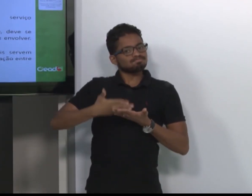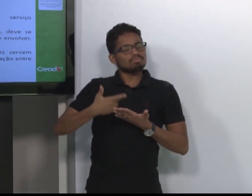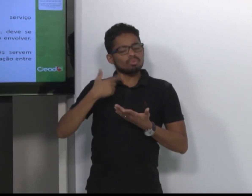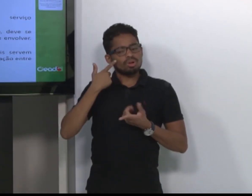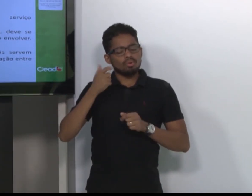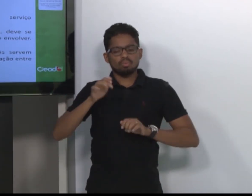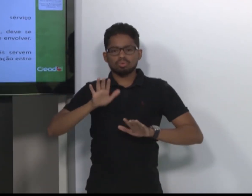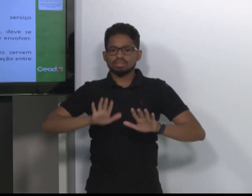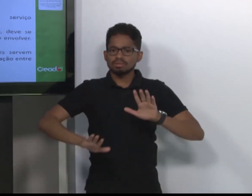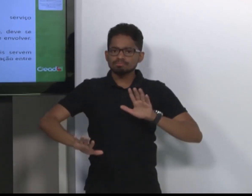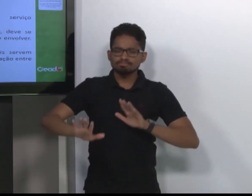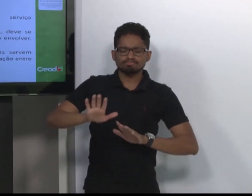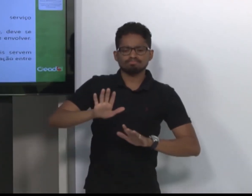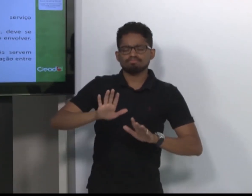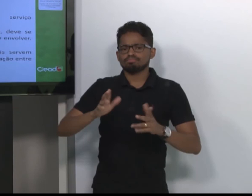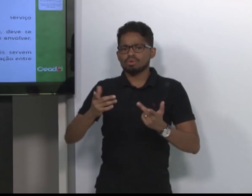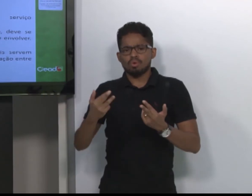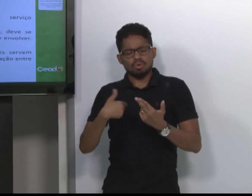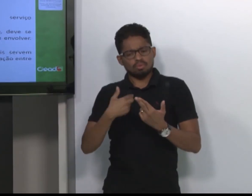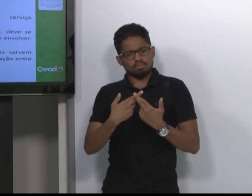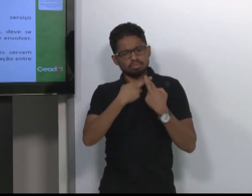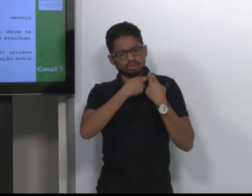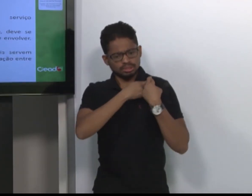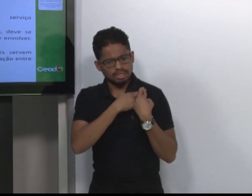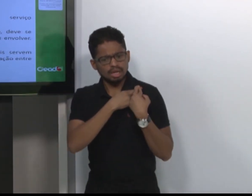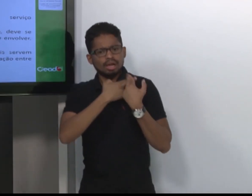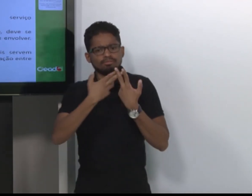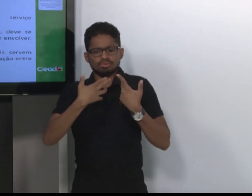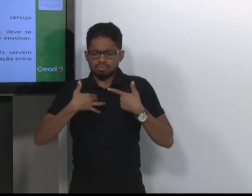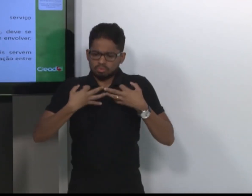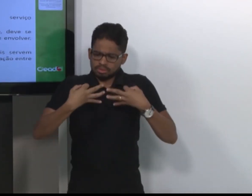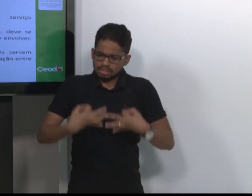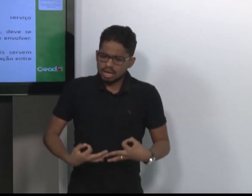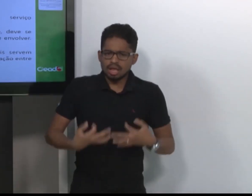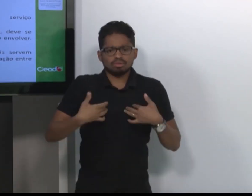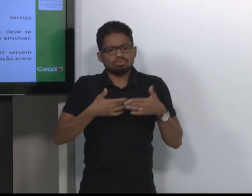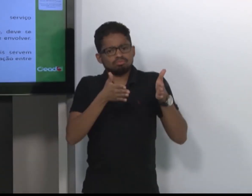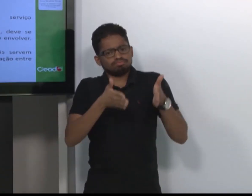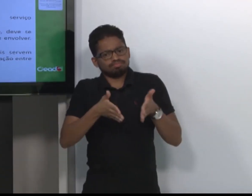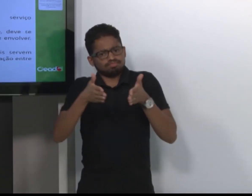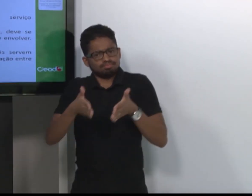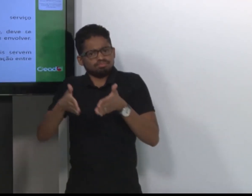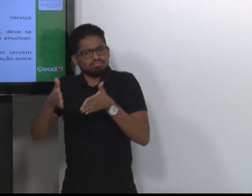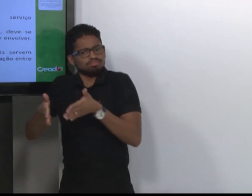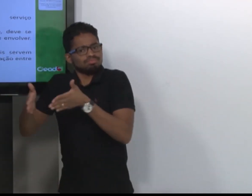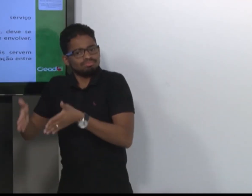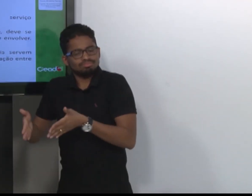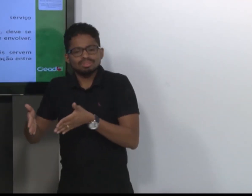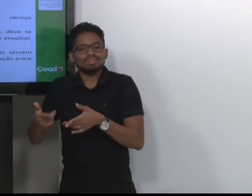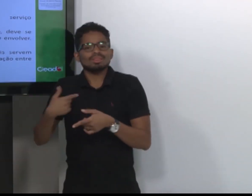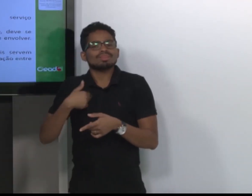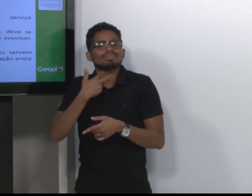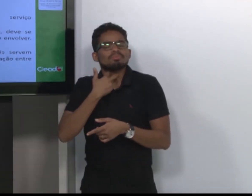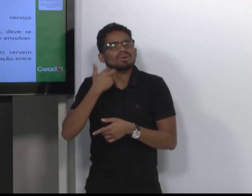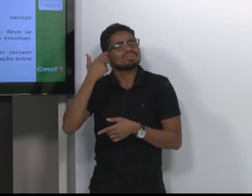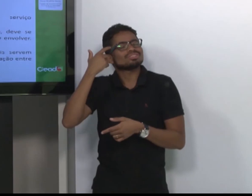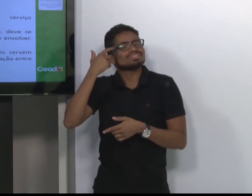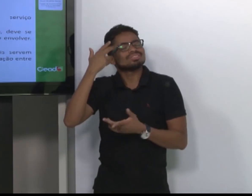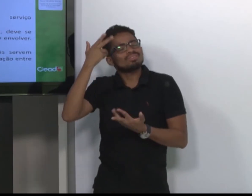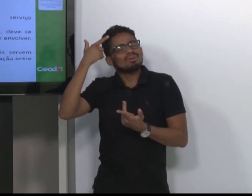ter responsabilidade, atuar corretamente. Não pode ignorar a situação que